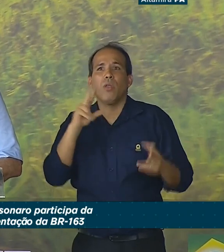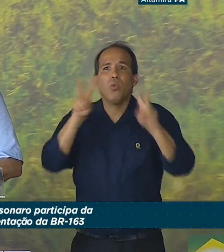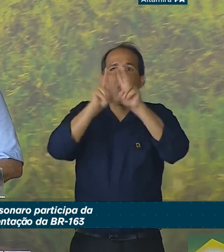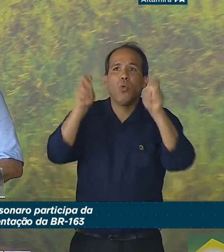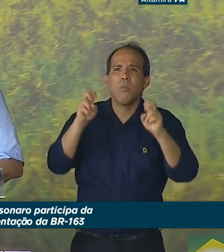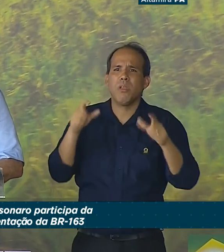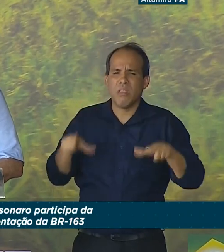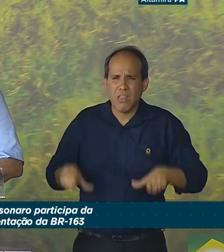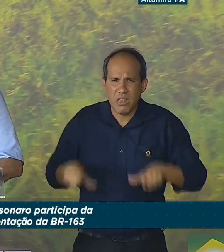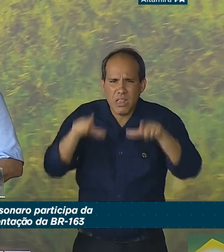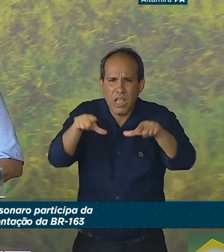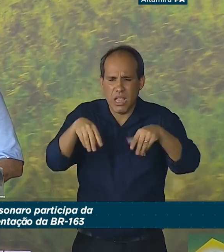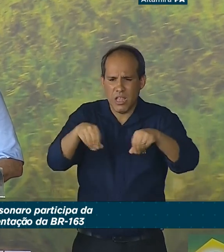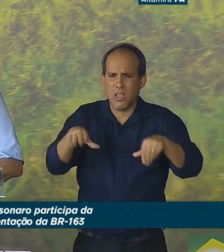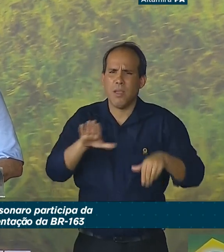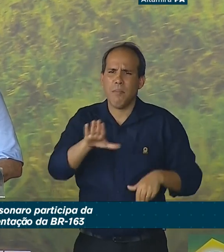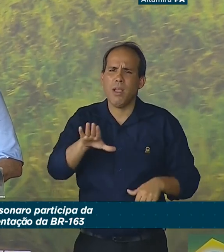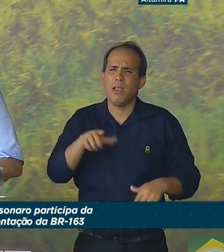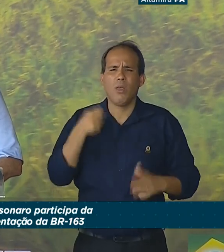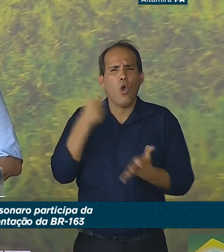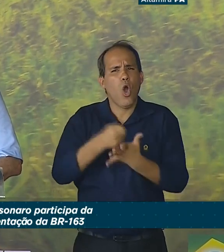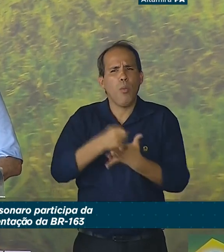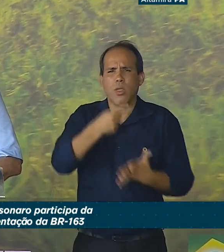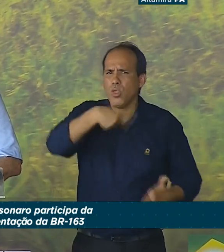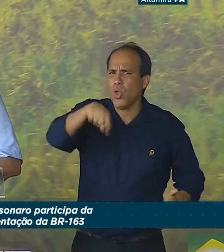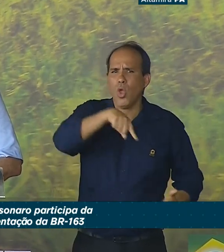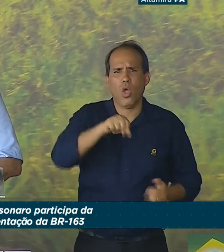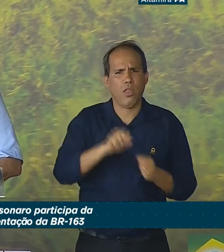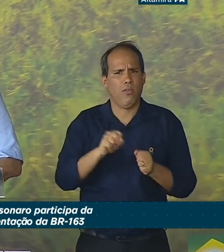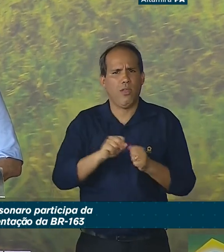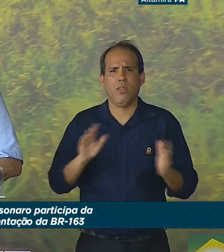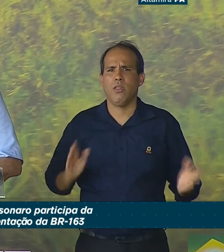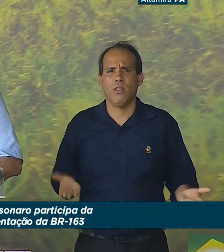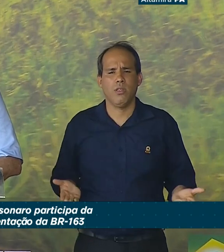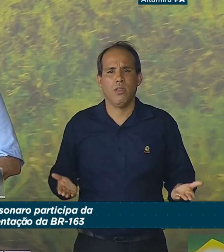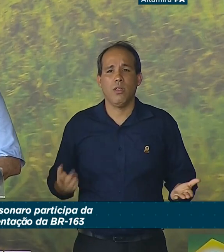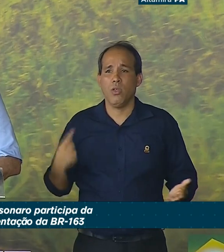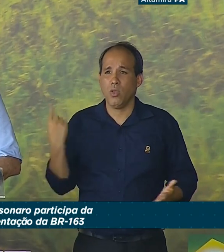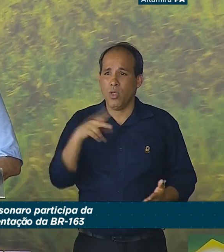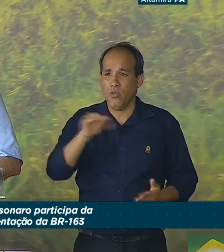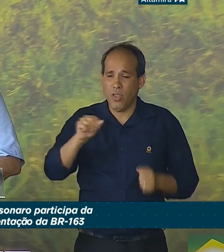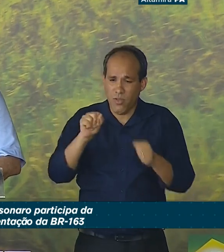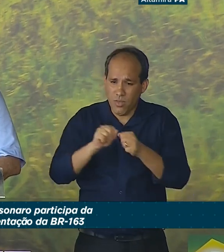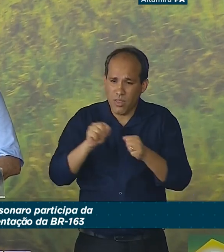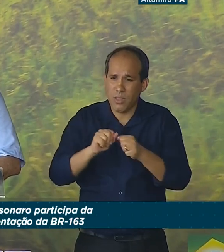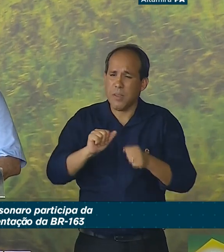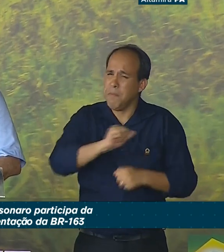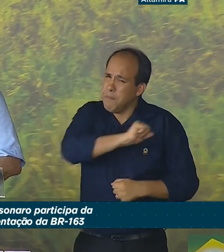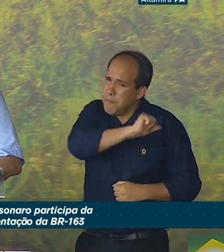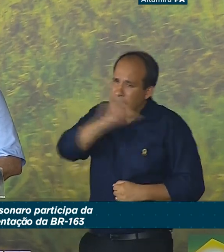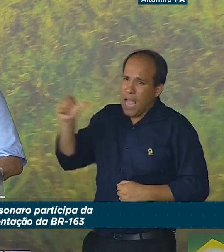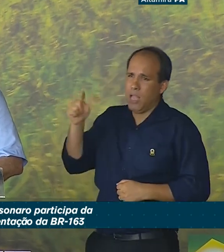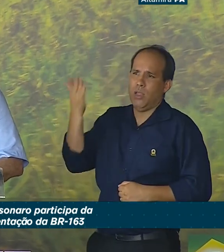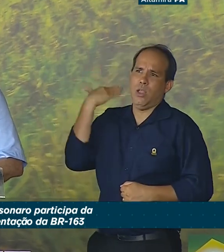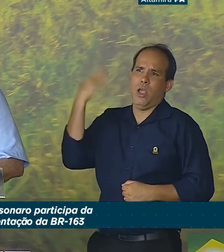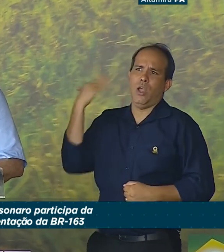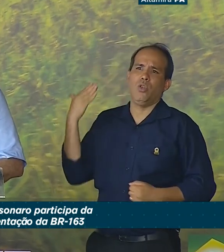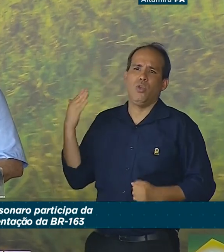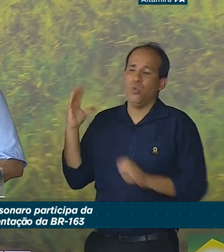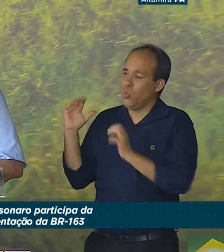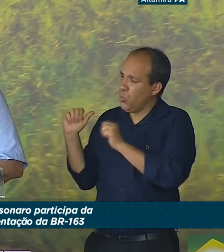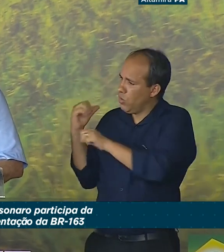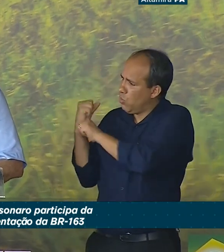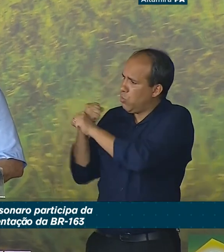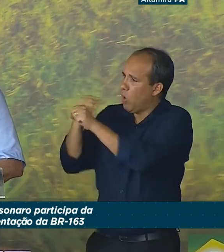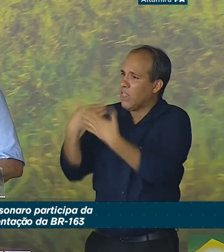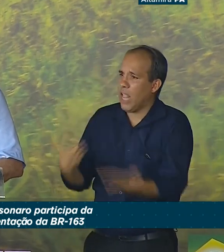titular terras. É obrigação nossa. Vamos fazer mais do que todos os outros juntos fizeram no